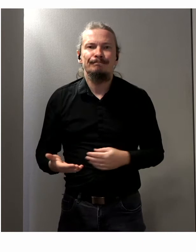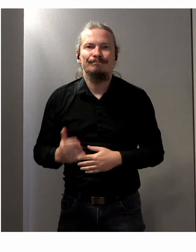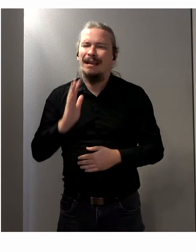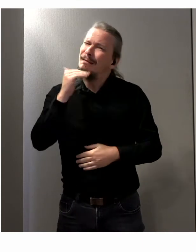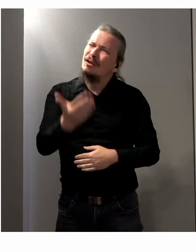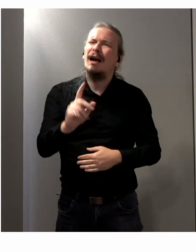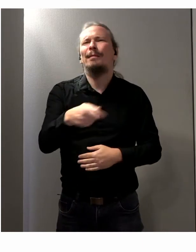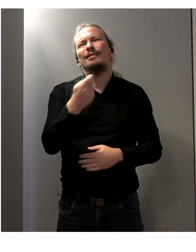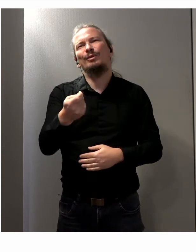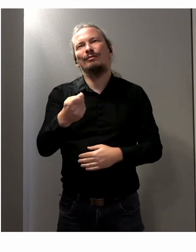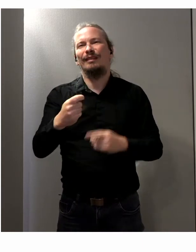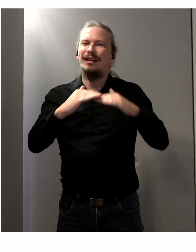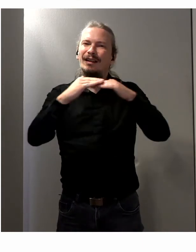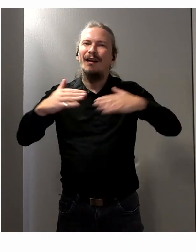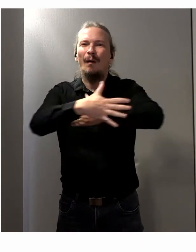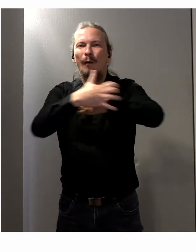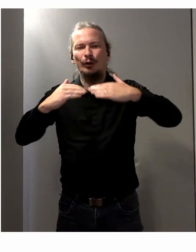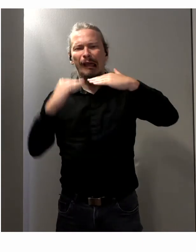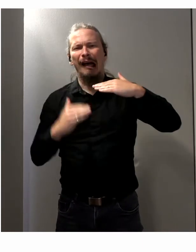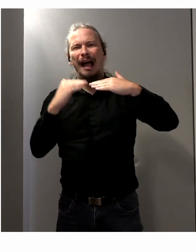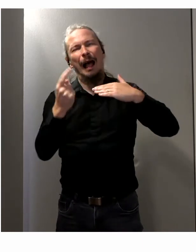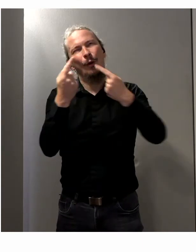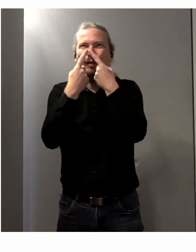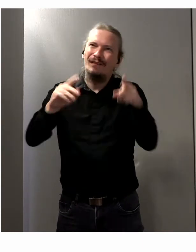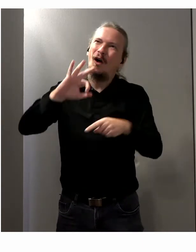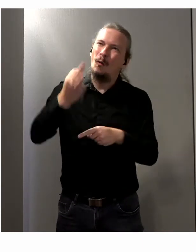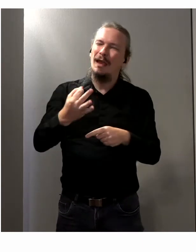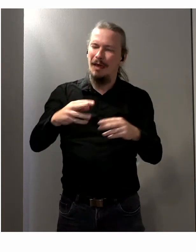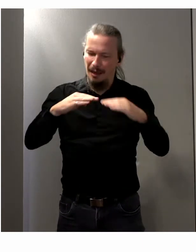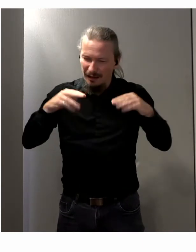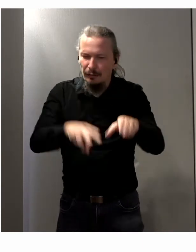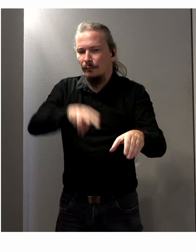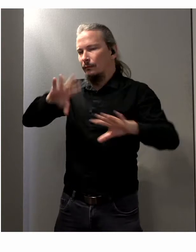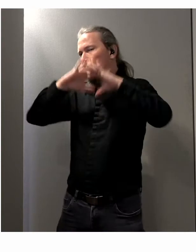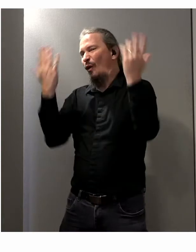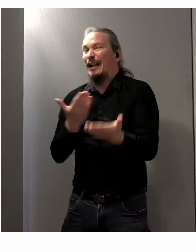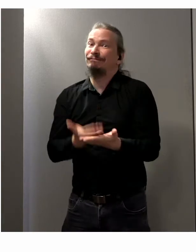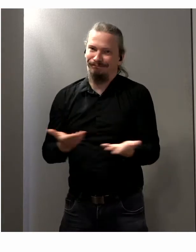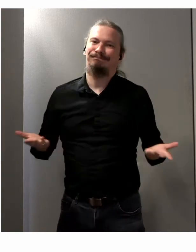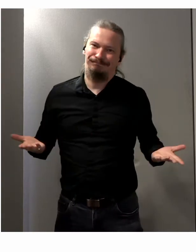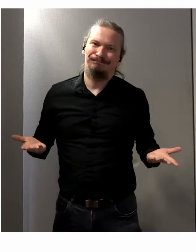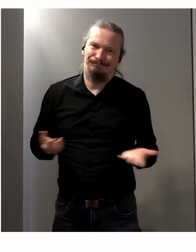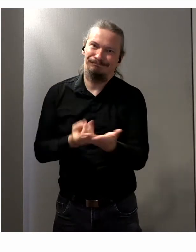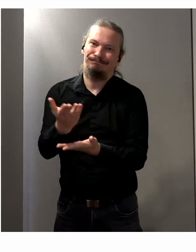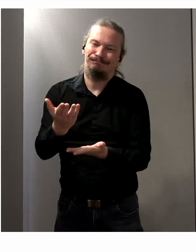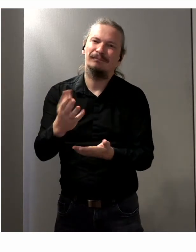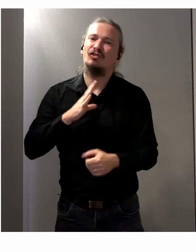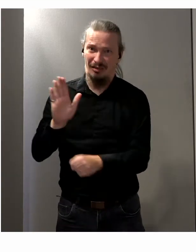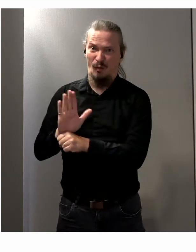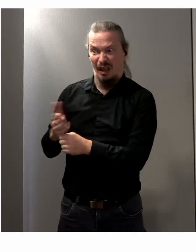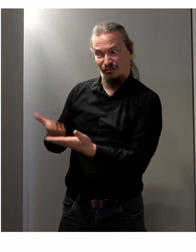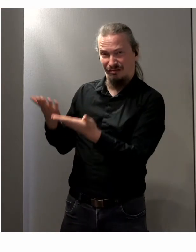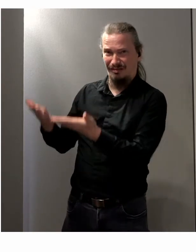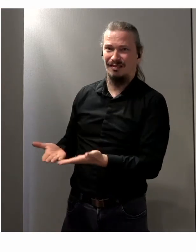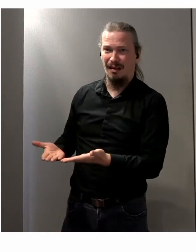cadre du seuil de pauvreté pour une analyse un peu plus globale, je dirais. Mais quand on voit par exemple qu'il y a des témoignages comme